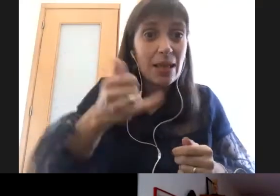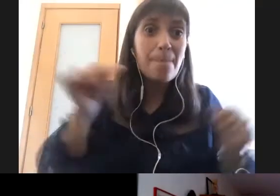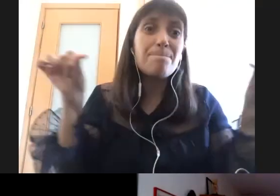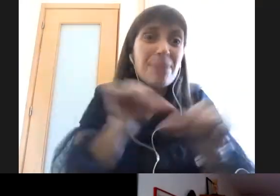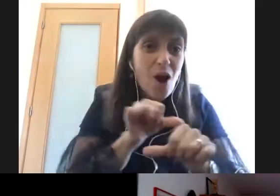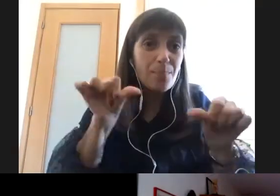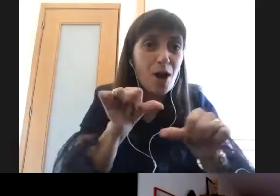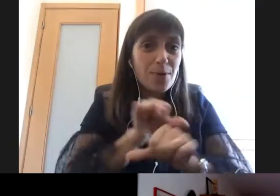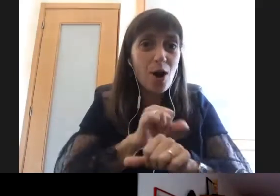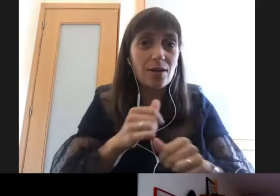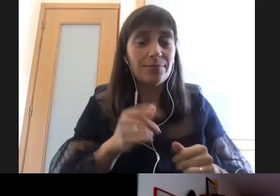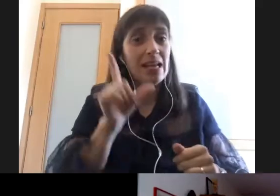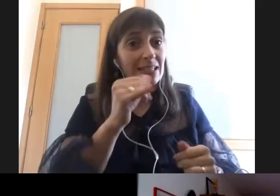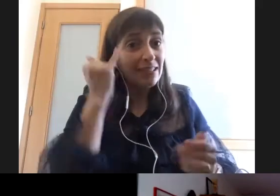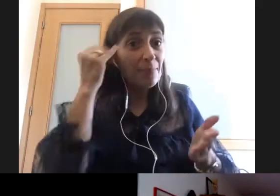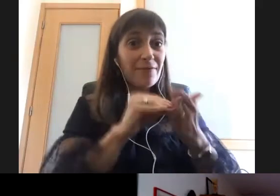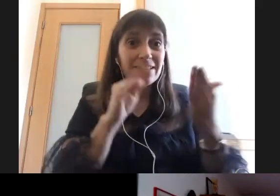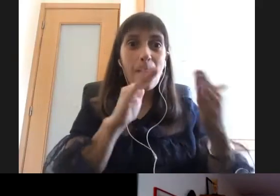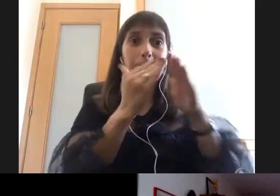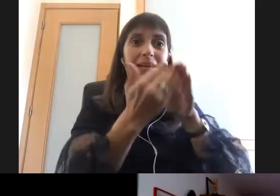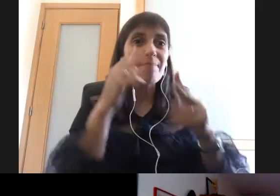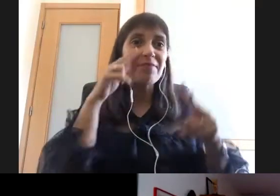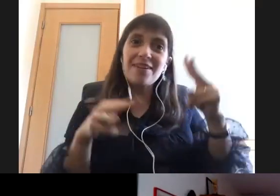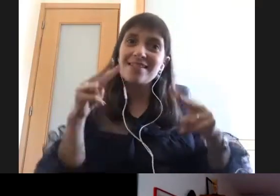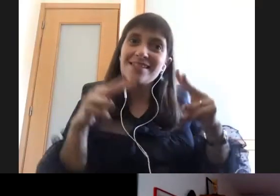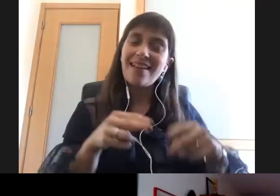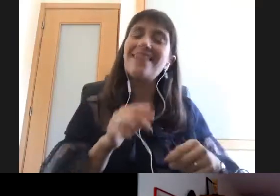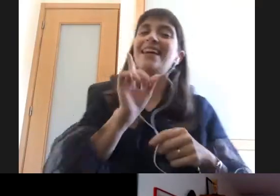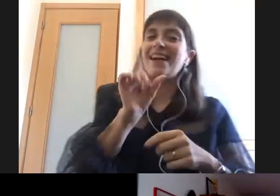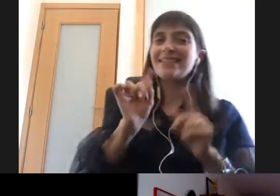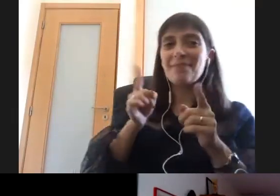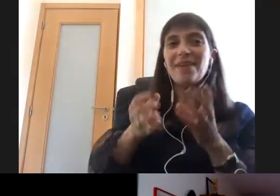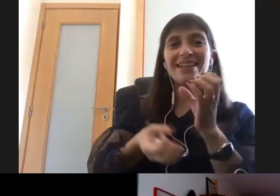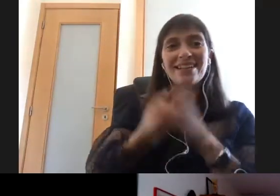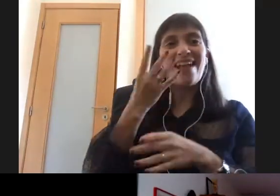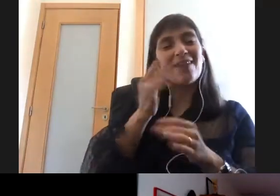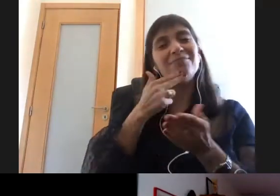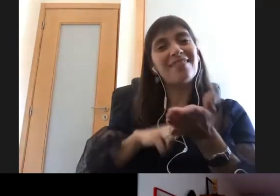Também inventaram a pirâmide financeira. Também inventaram a pirâmide financeira.